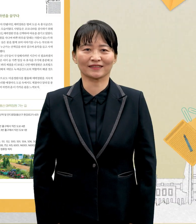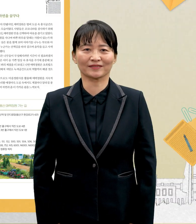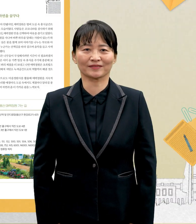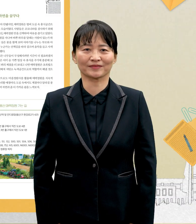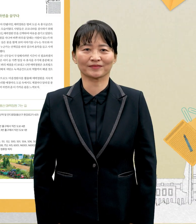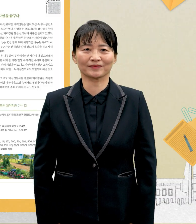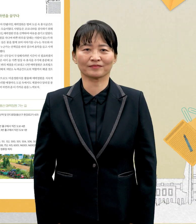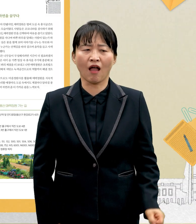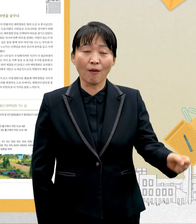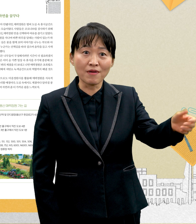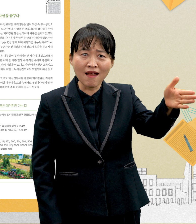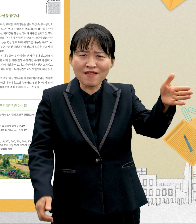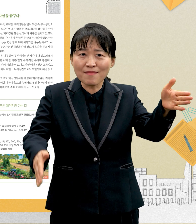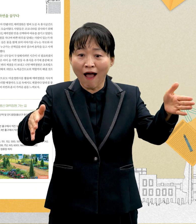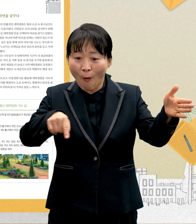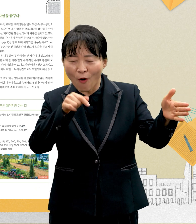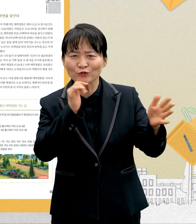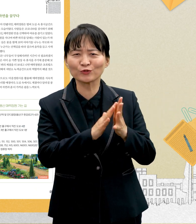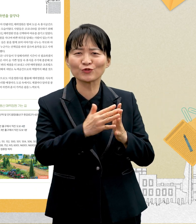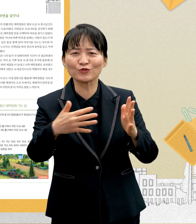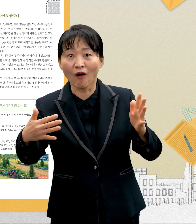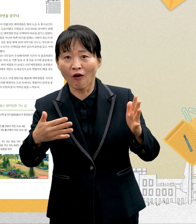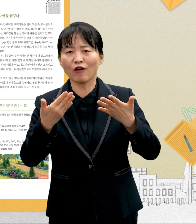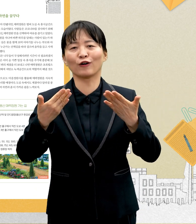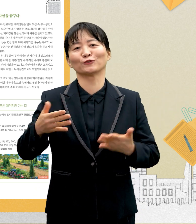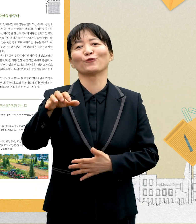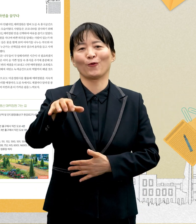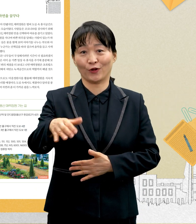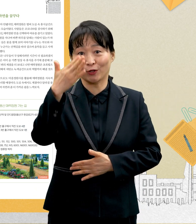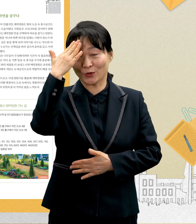빌딩숲 사이 초록 물결이 휴식을 전해주는 곳, 용산 매력정원을 소개합니다.